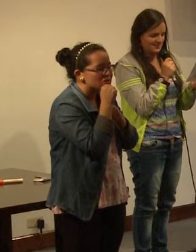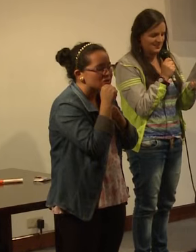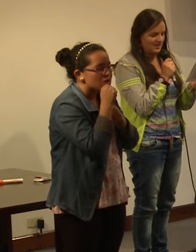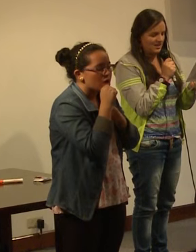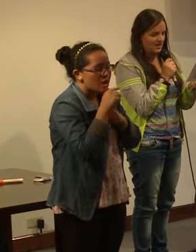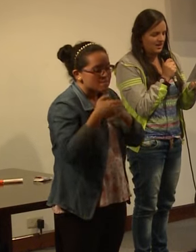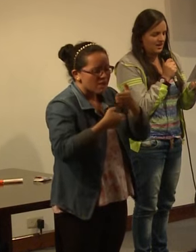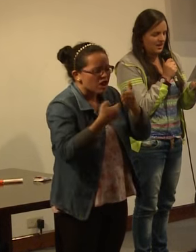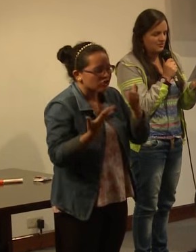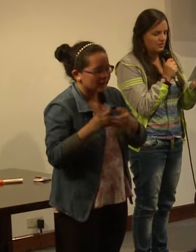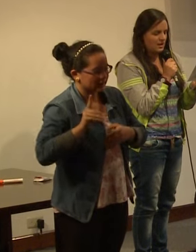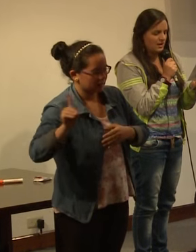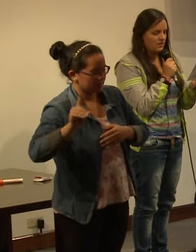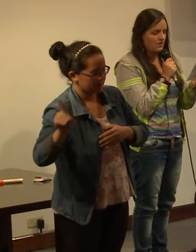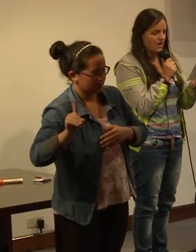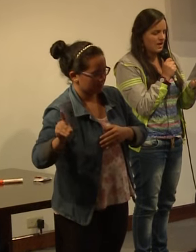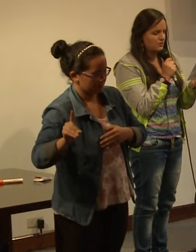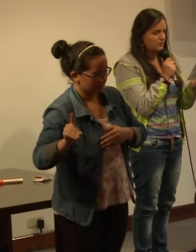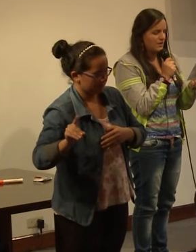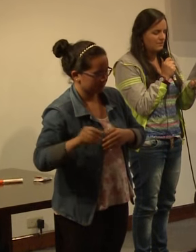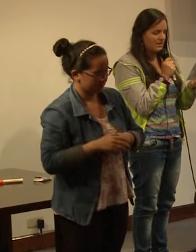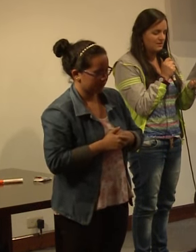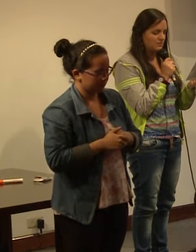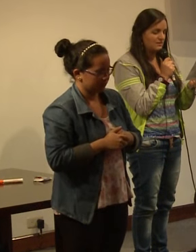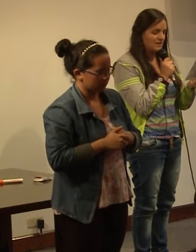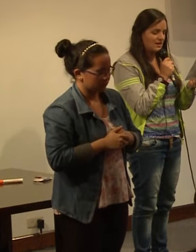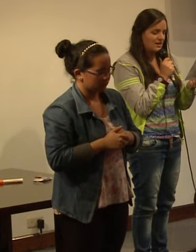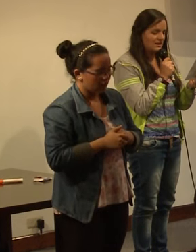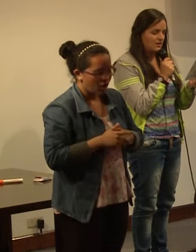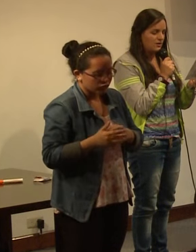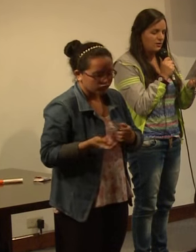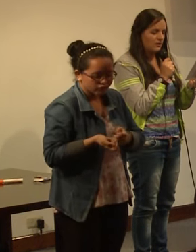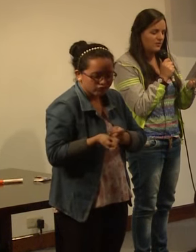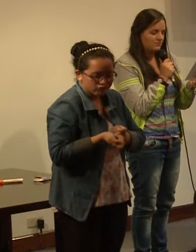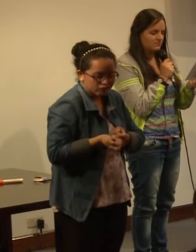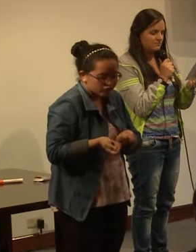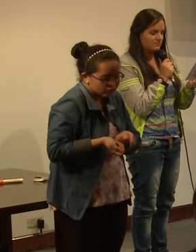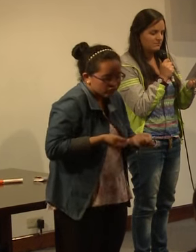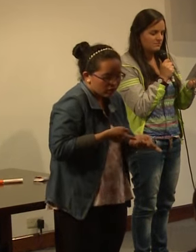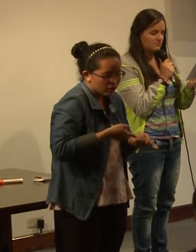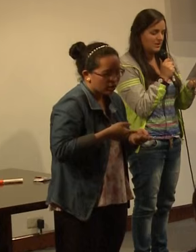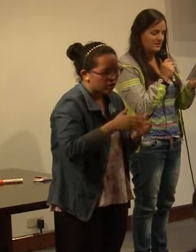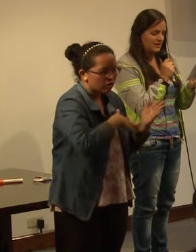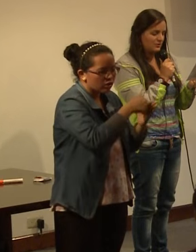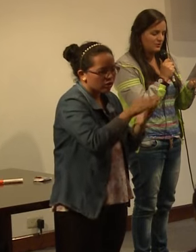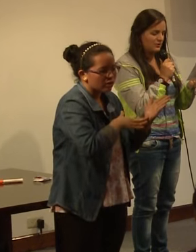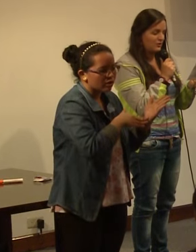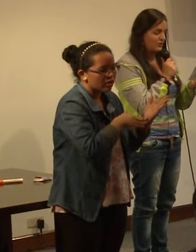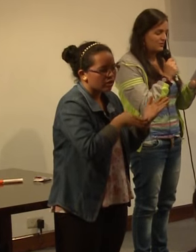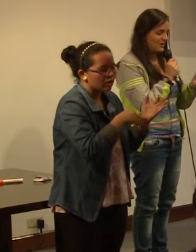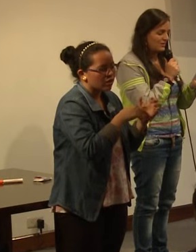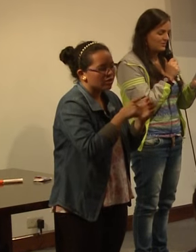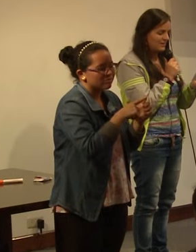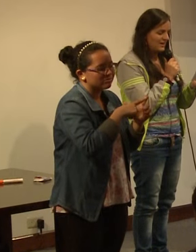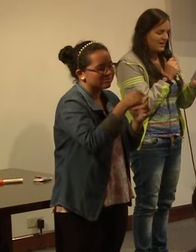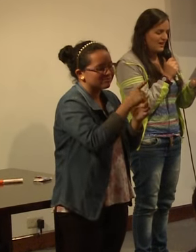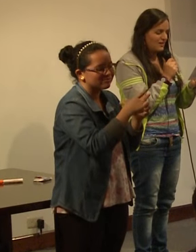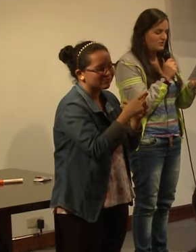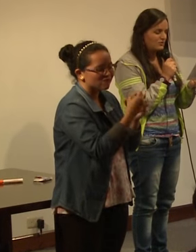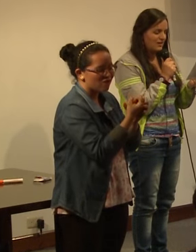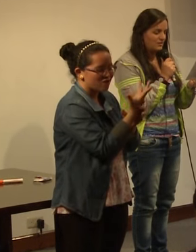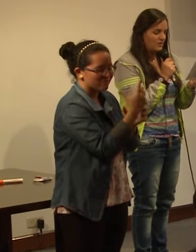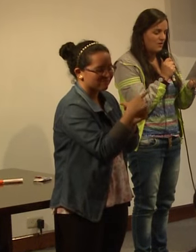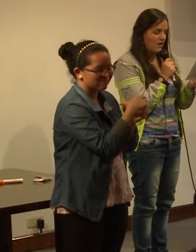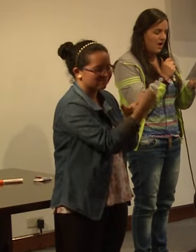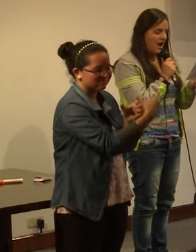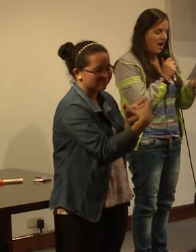derecha. A su lado hay una pared pintada con pétalos rosados. En